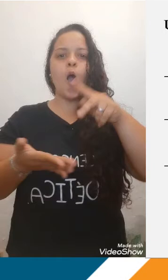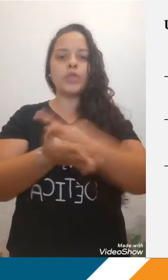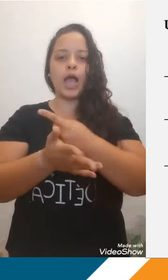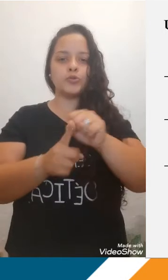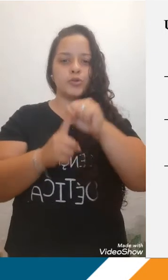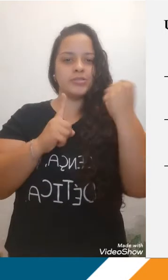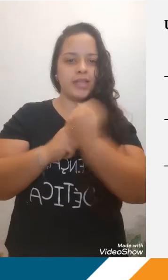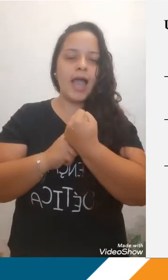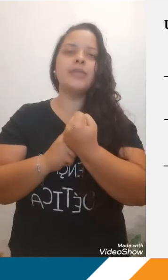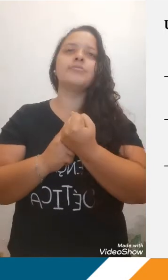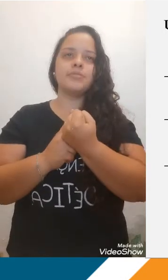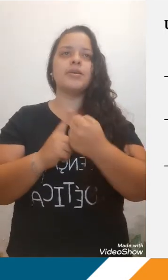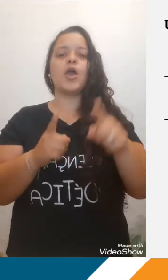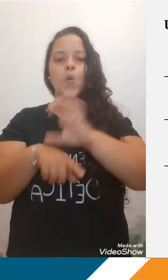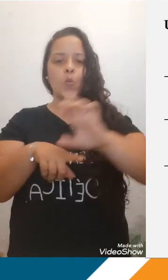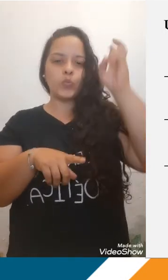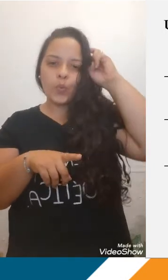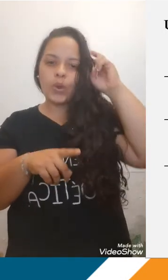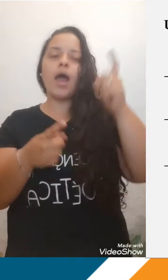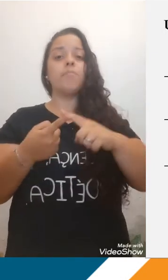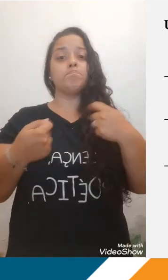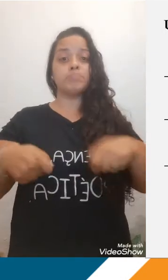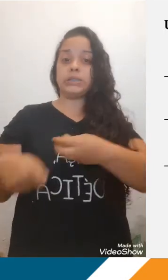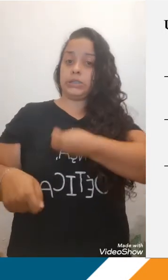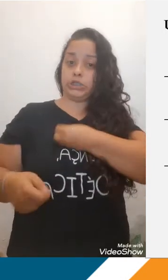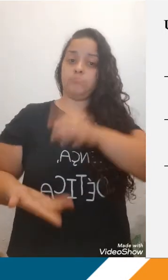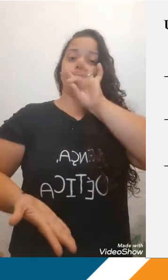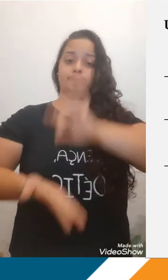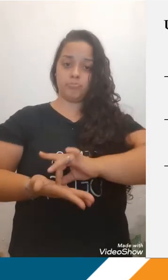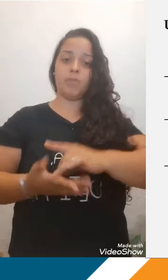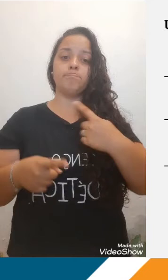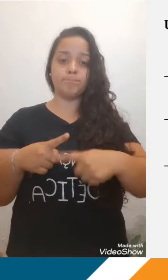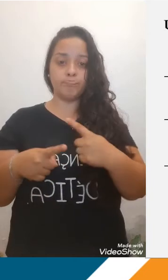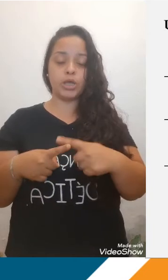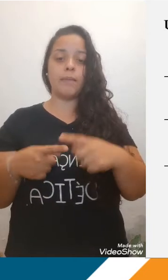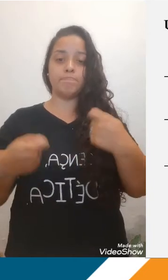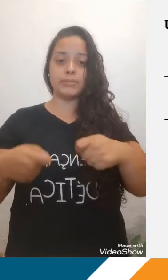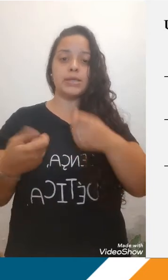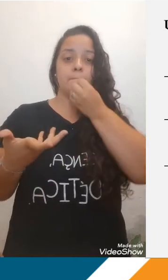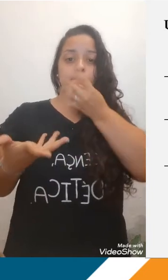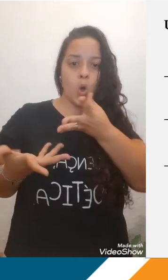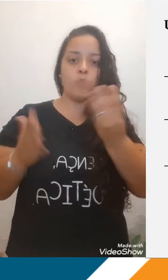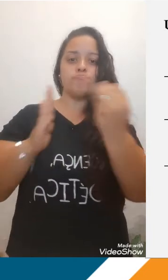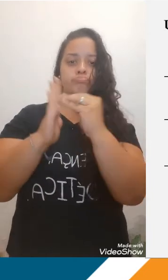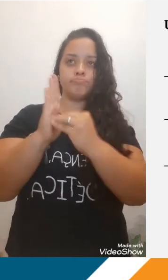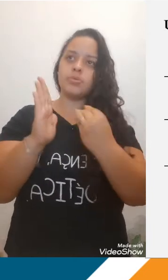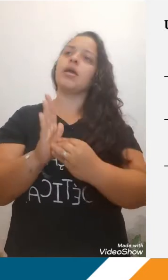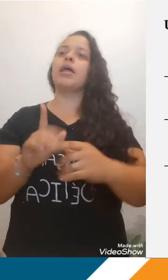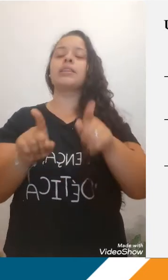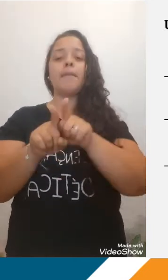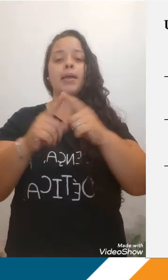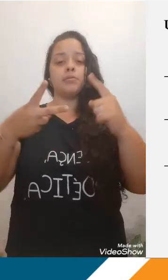você inclui ali como repertório sociocultural precisa existir na realidade, precisa ter fundamento nela. Pertinente, no sentido de